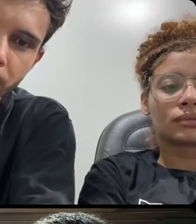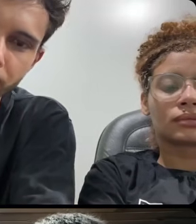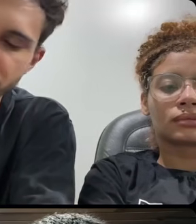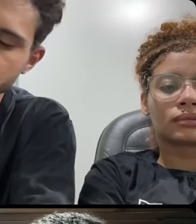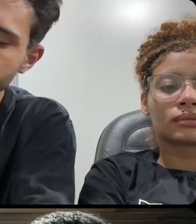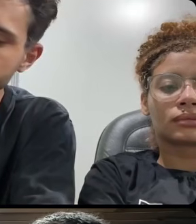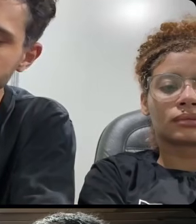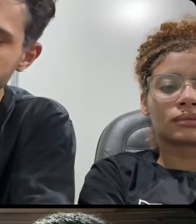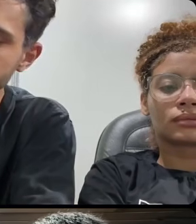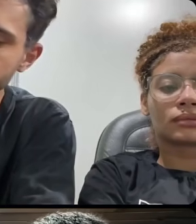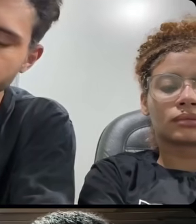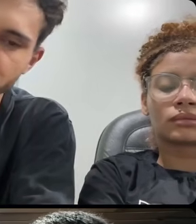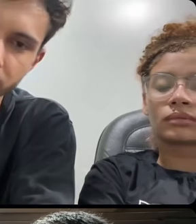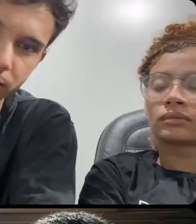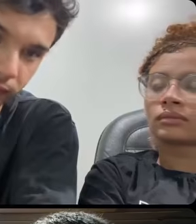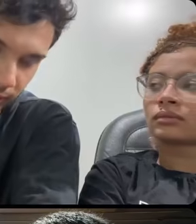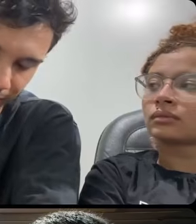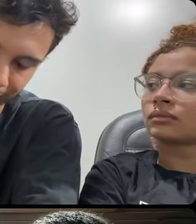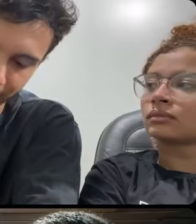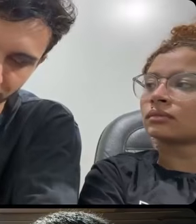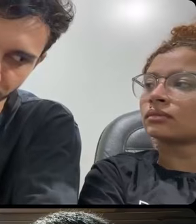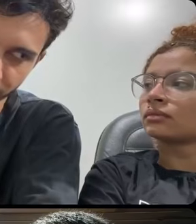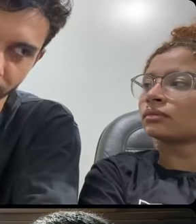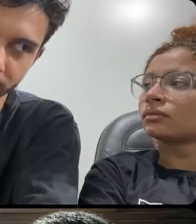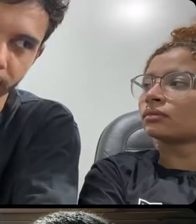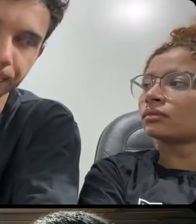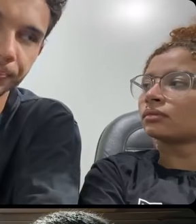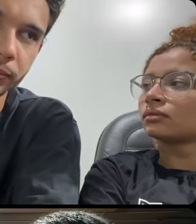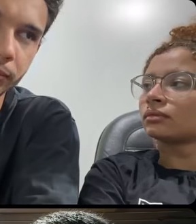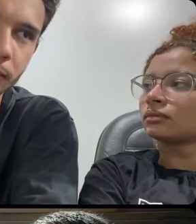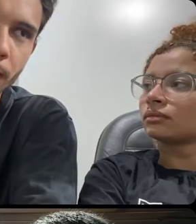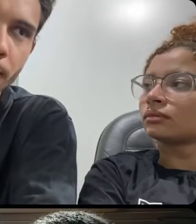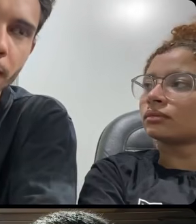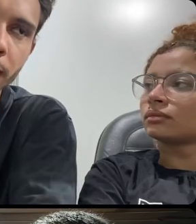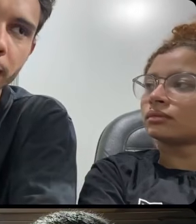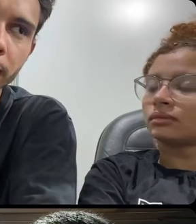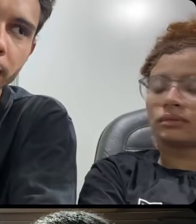comigo para São Borja. Desde então eu fiquei até 2022 lá.